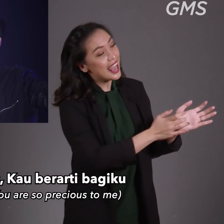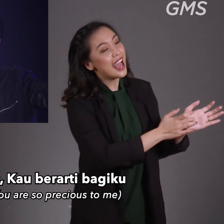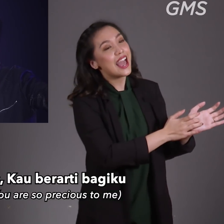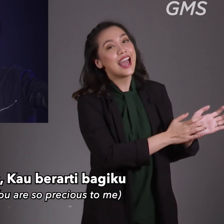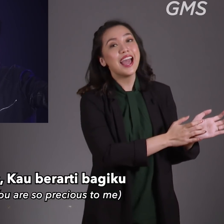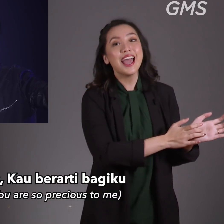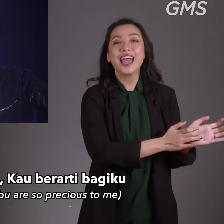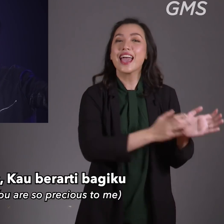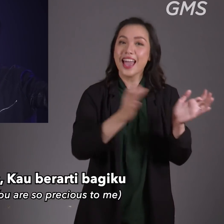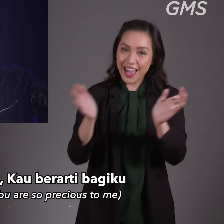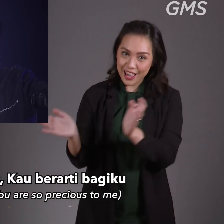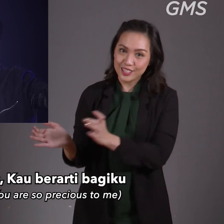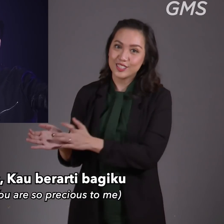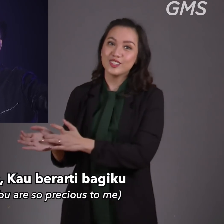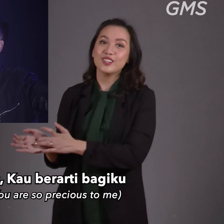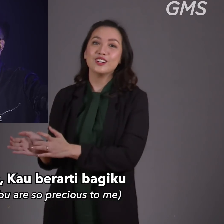Yesus,